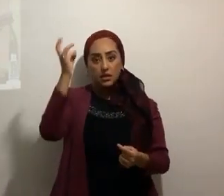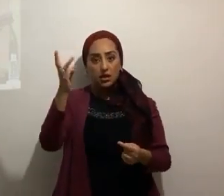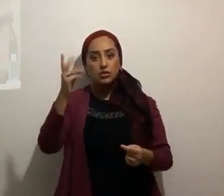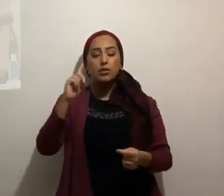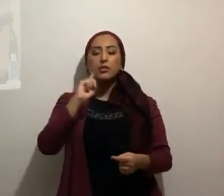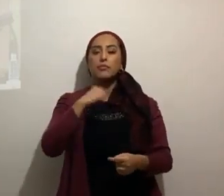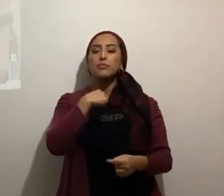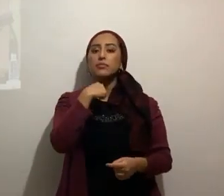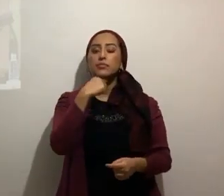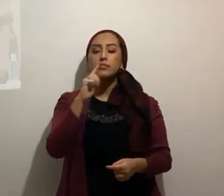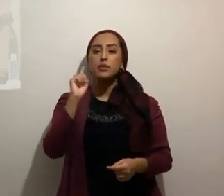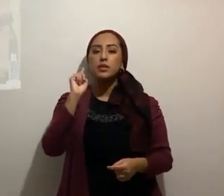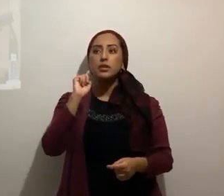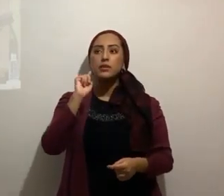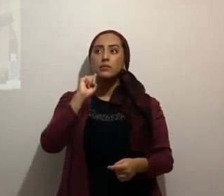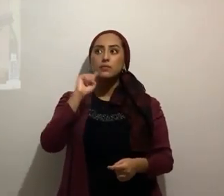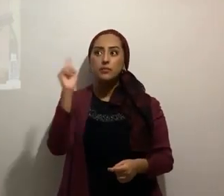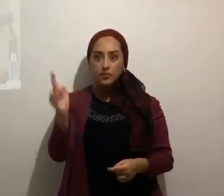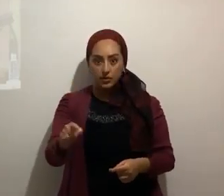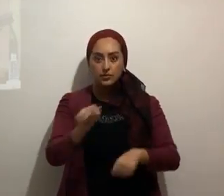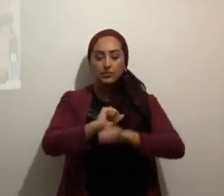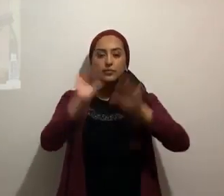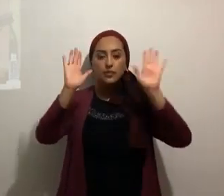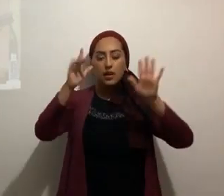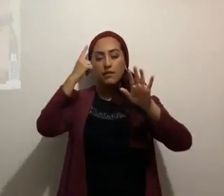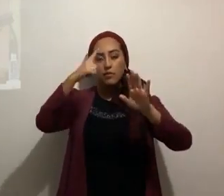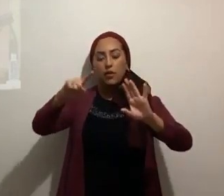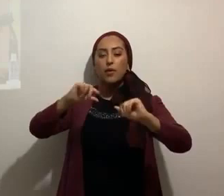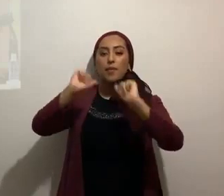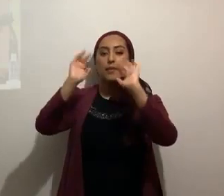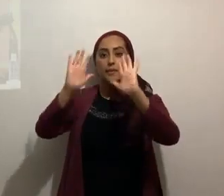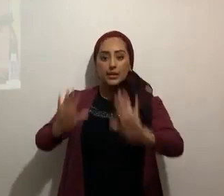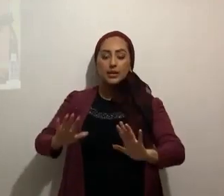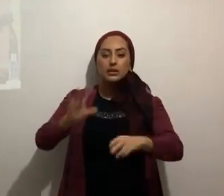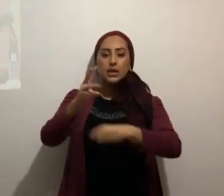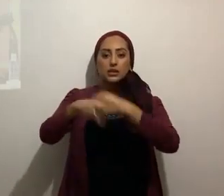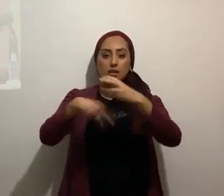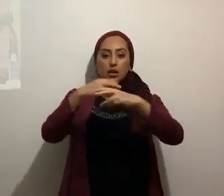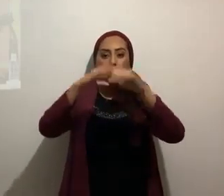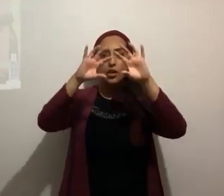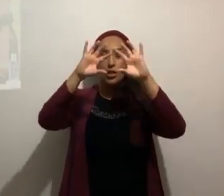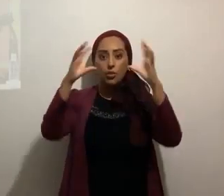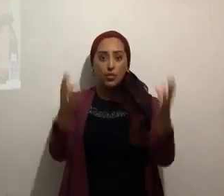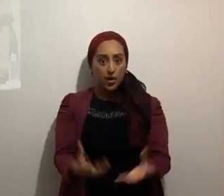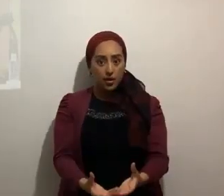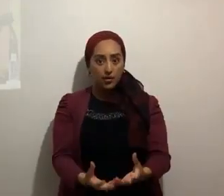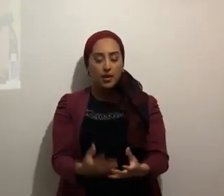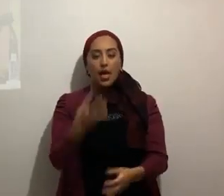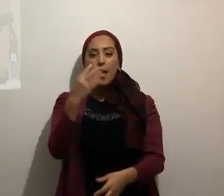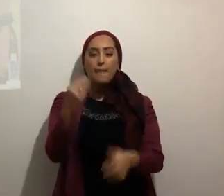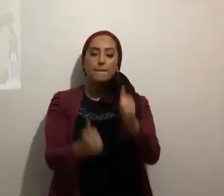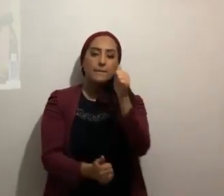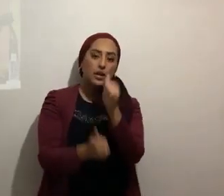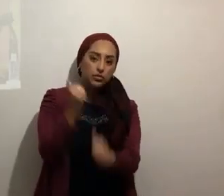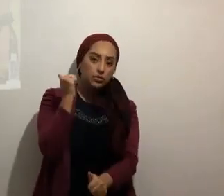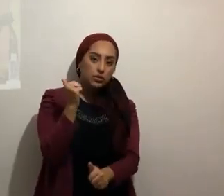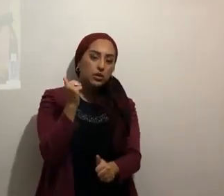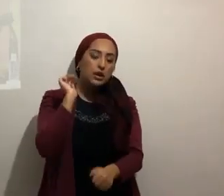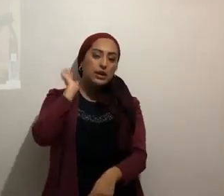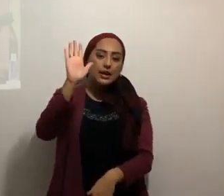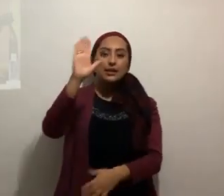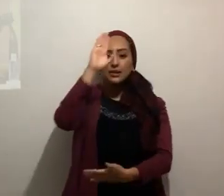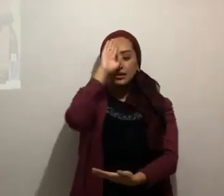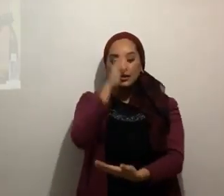envía milagros, hace milagros para bendecir al mundo y sobre todo a